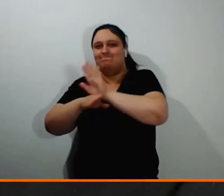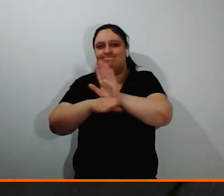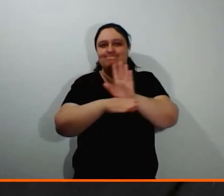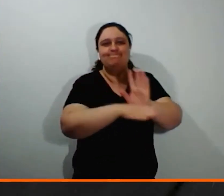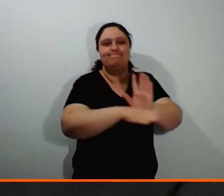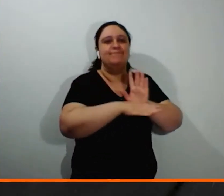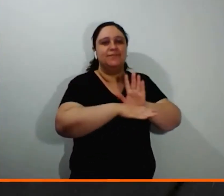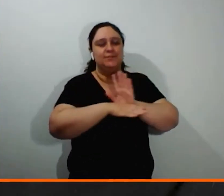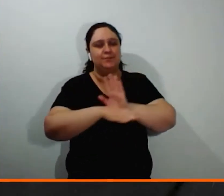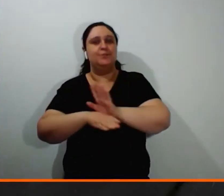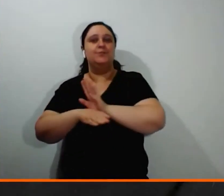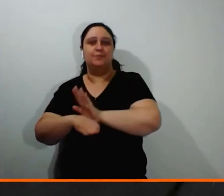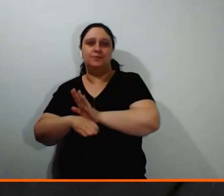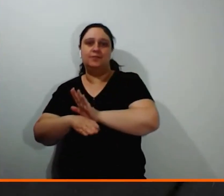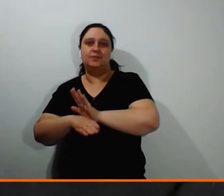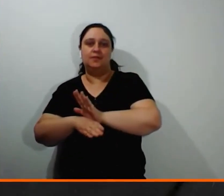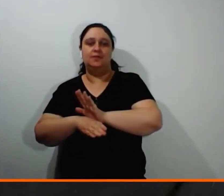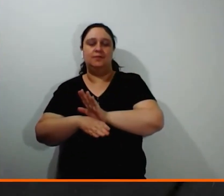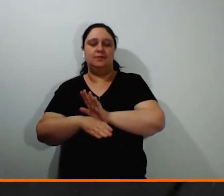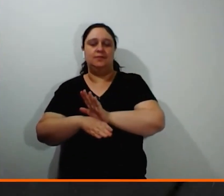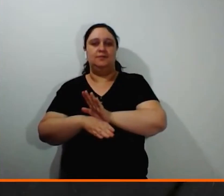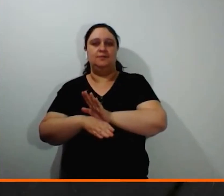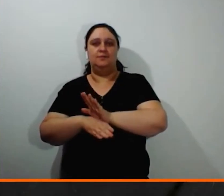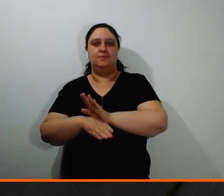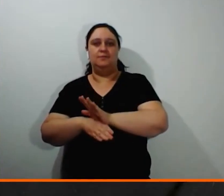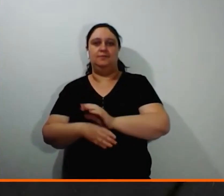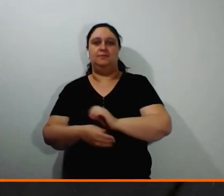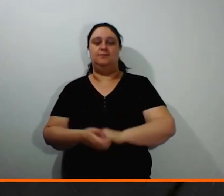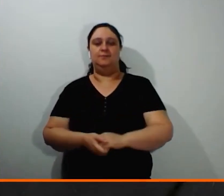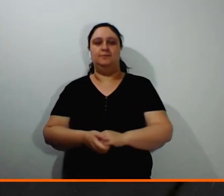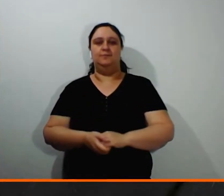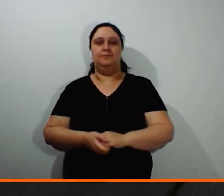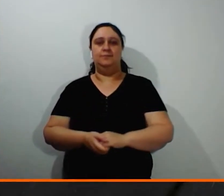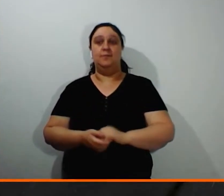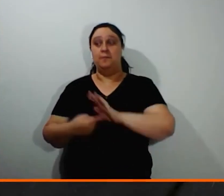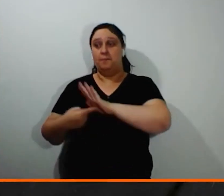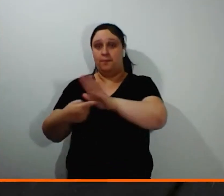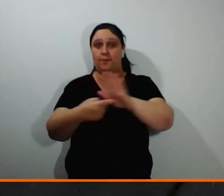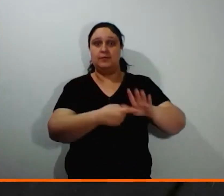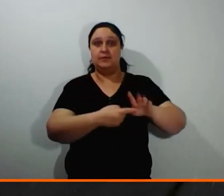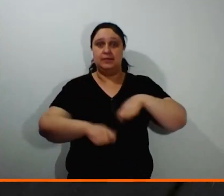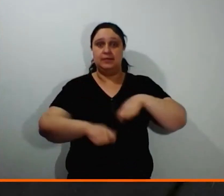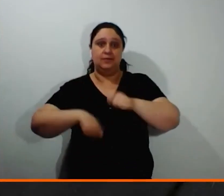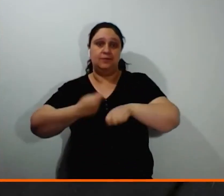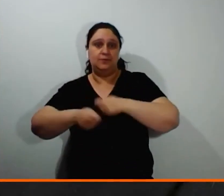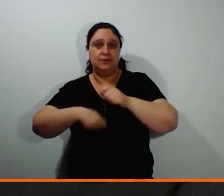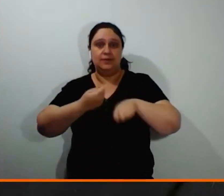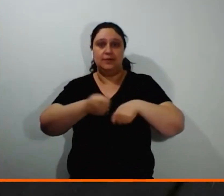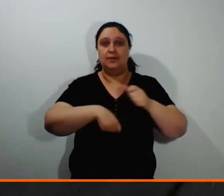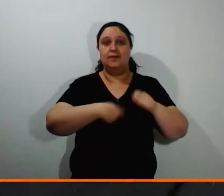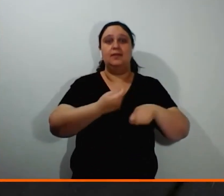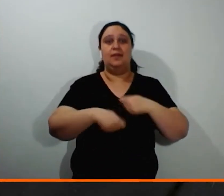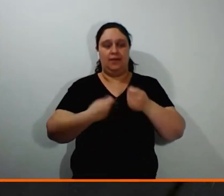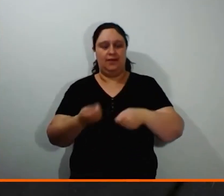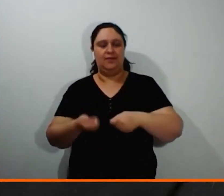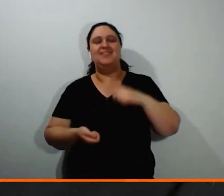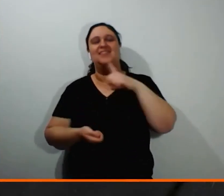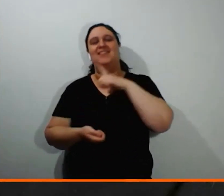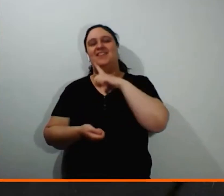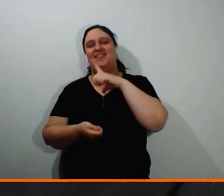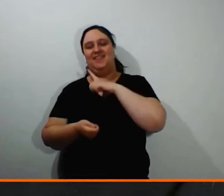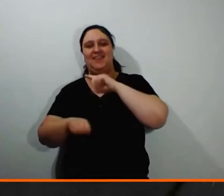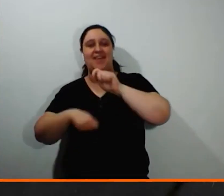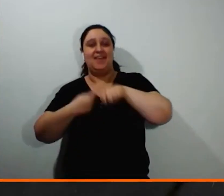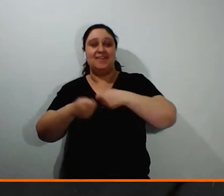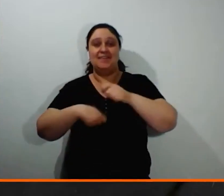de sinais que se seguiam. Graças ao Senhor, os sinais seguem quem